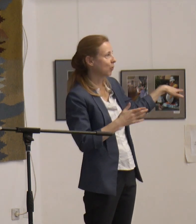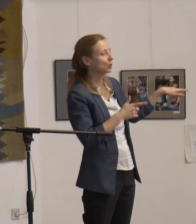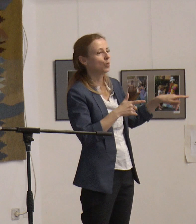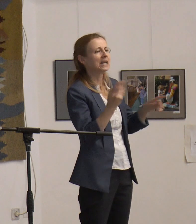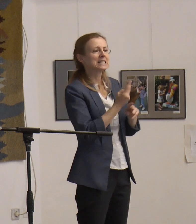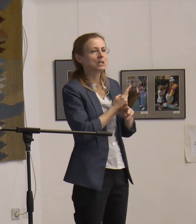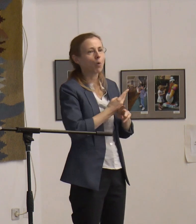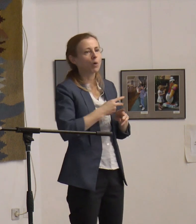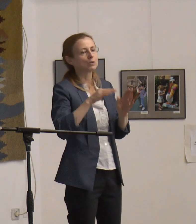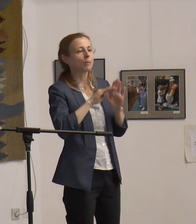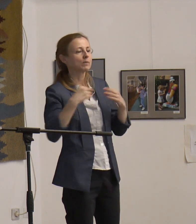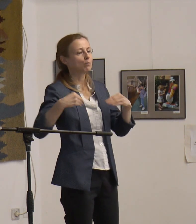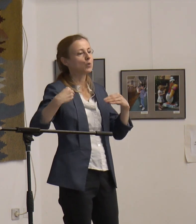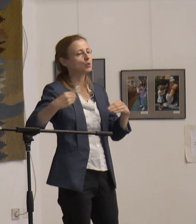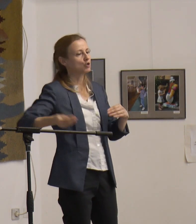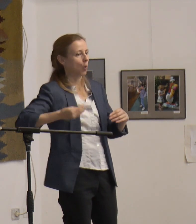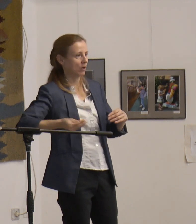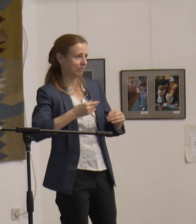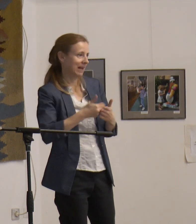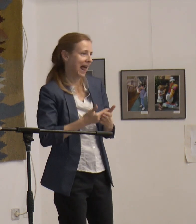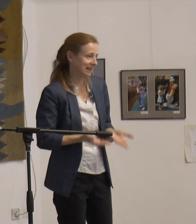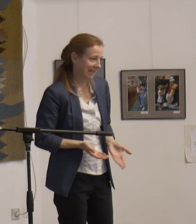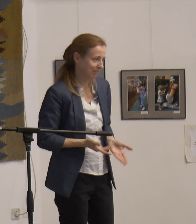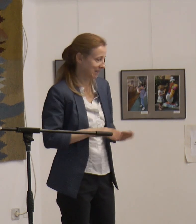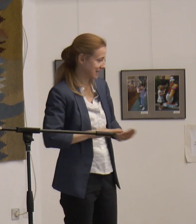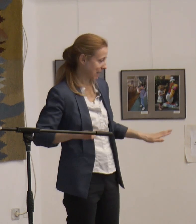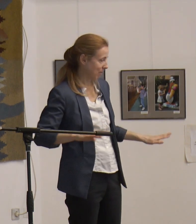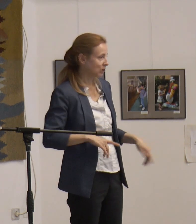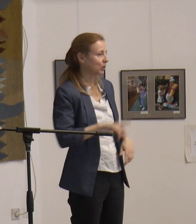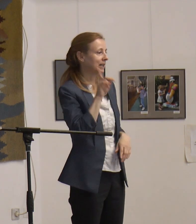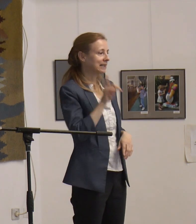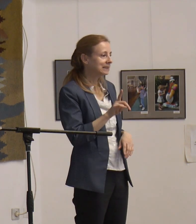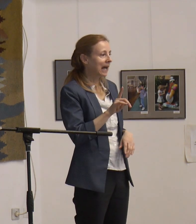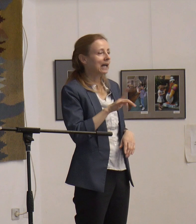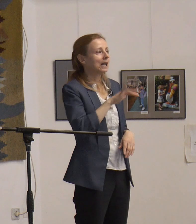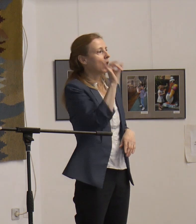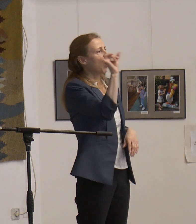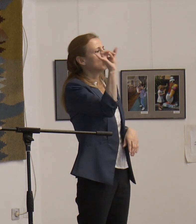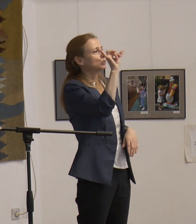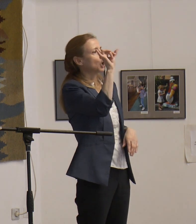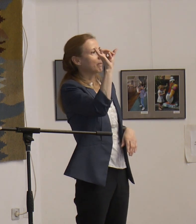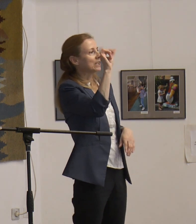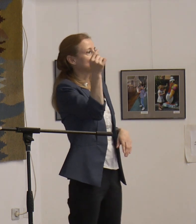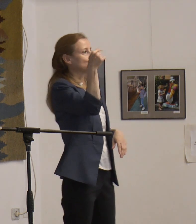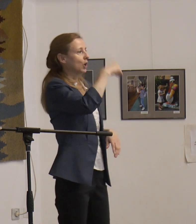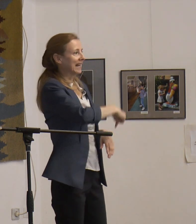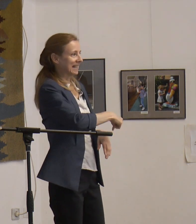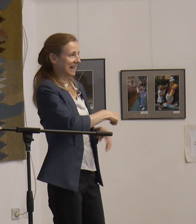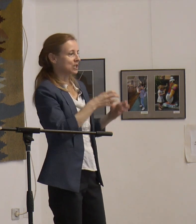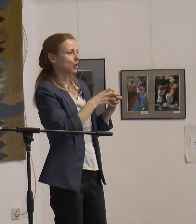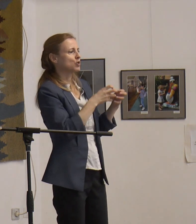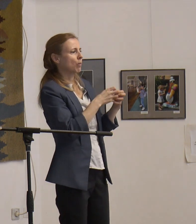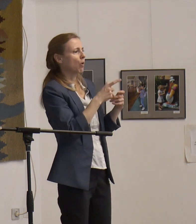itt bent a színpadon, de a Budapestről érkező csoportból Napsugár